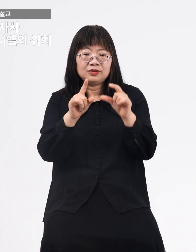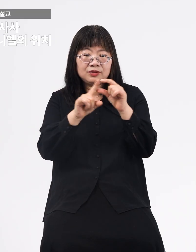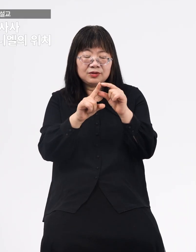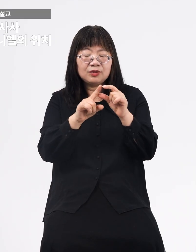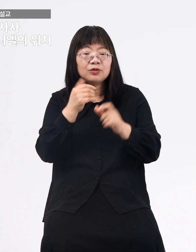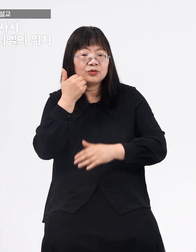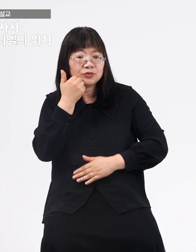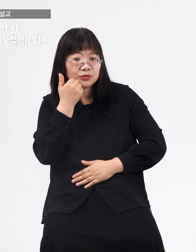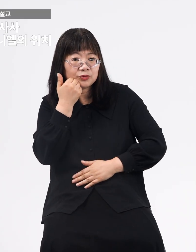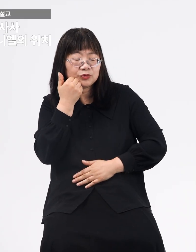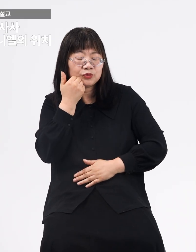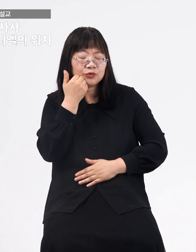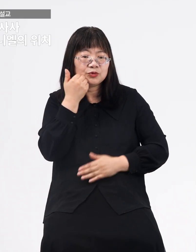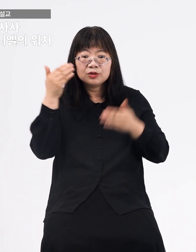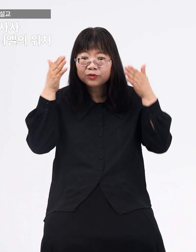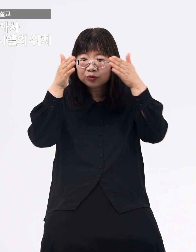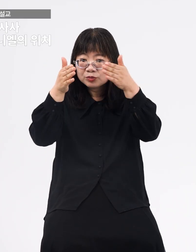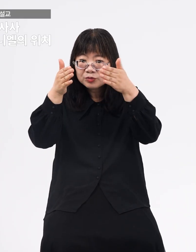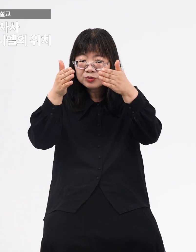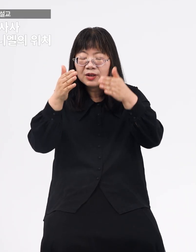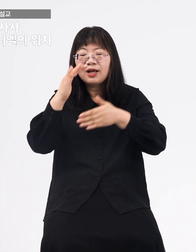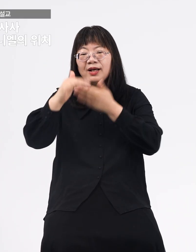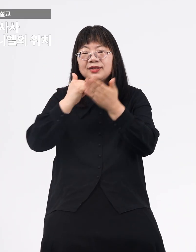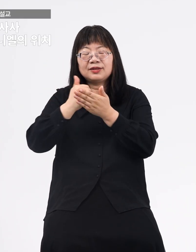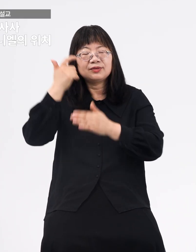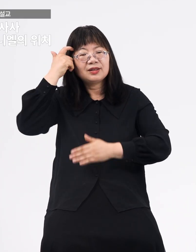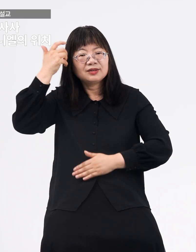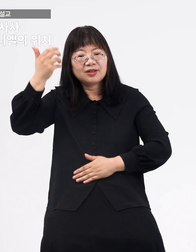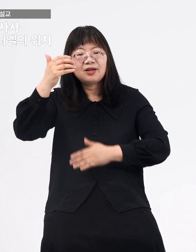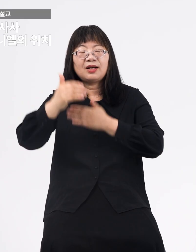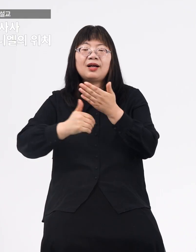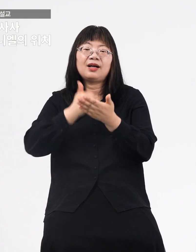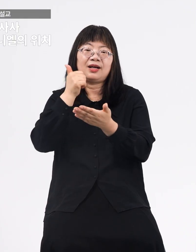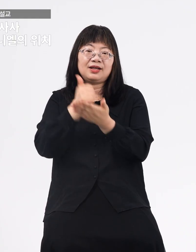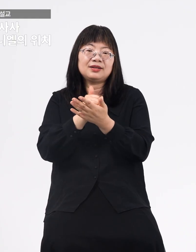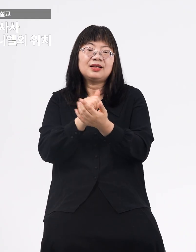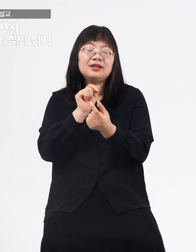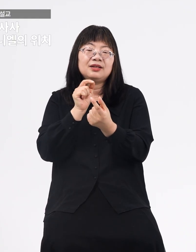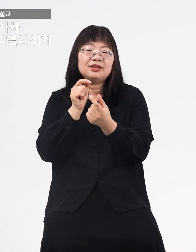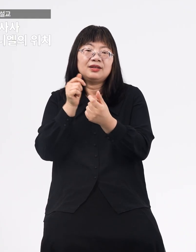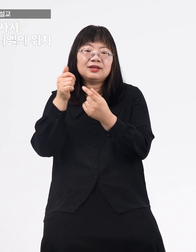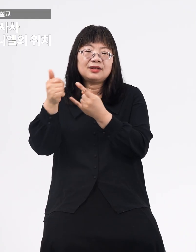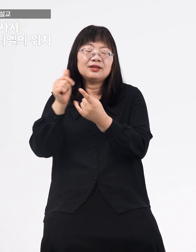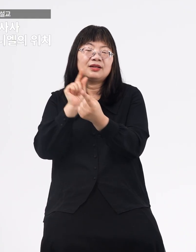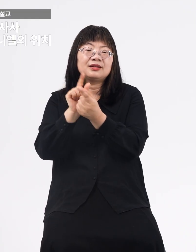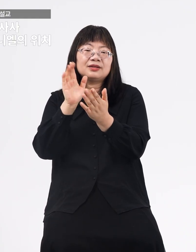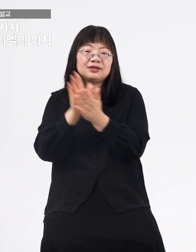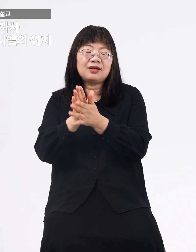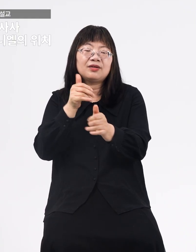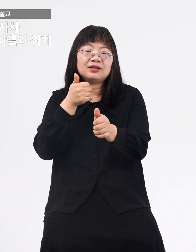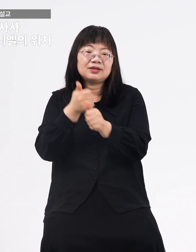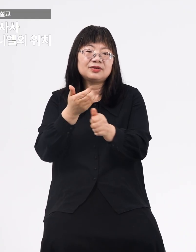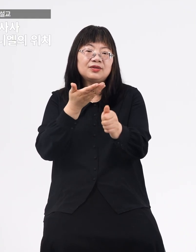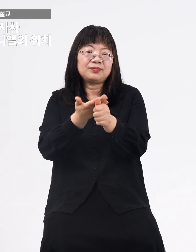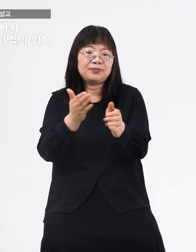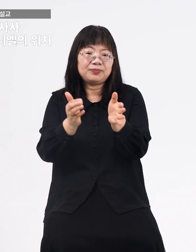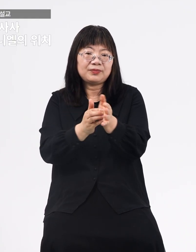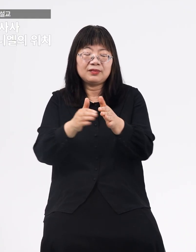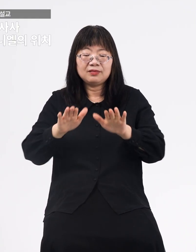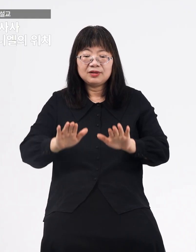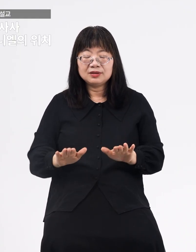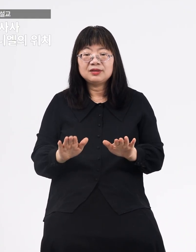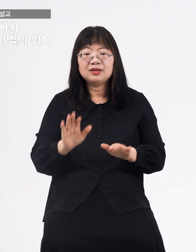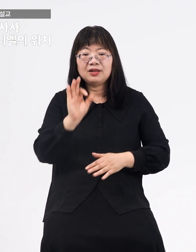전부 누구로 소개되어 있냐면 하나님의 영, 하나님이 이 승리를 가져다 준 겁니다. 여기에